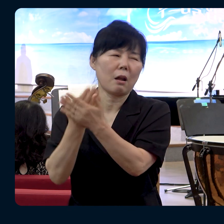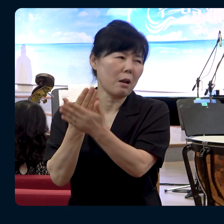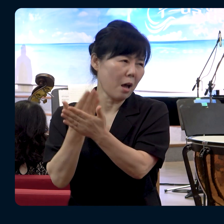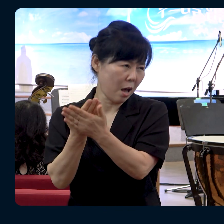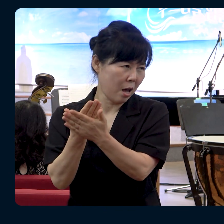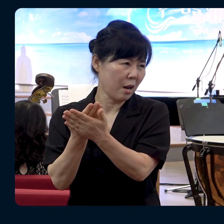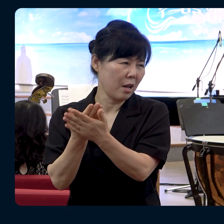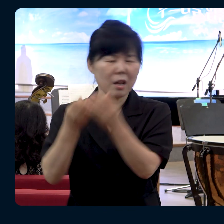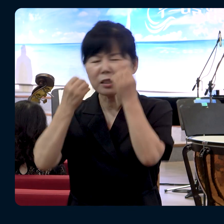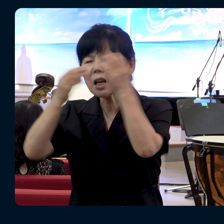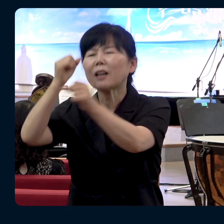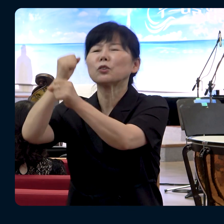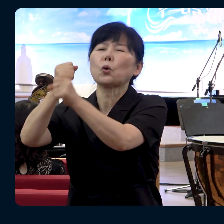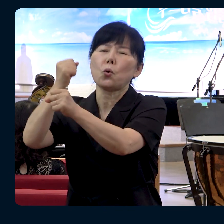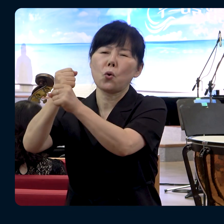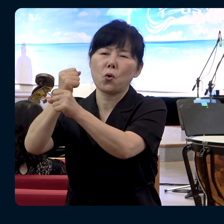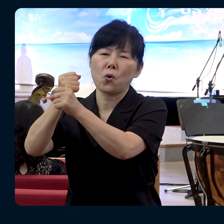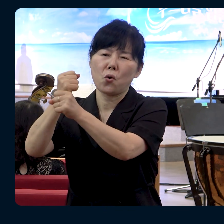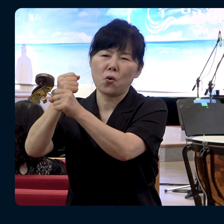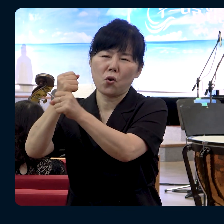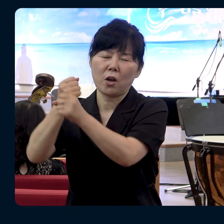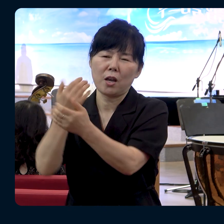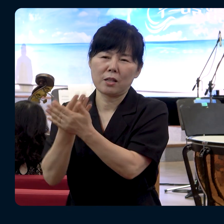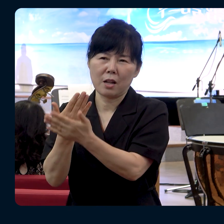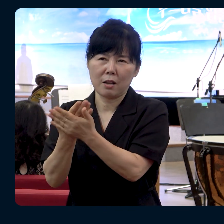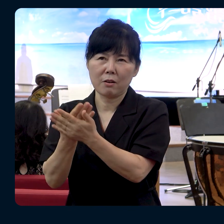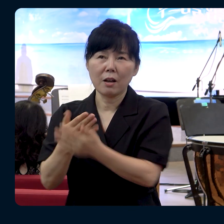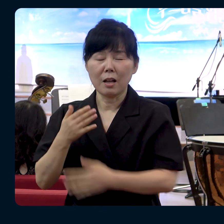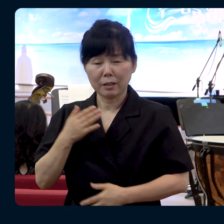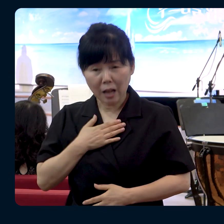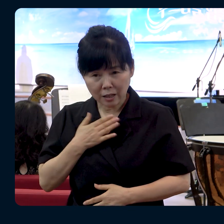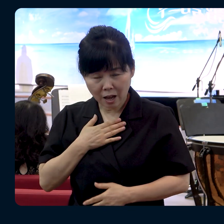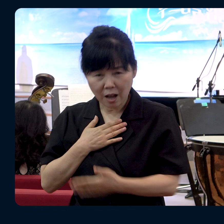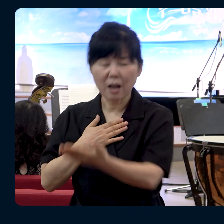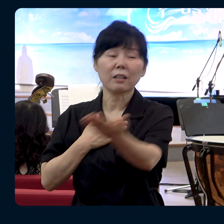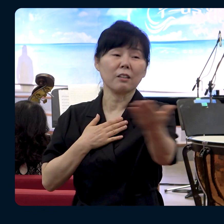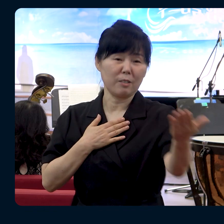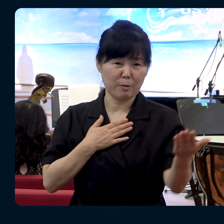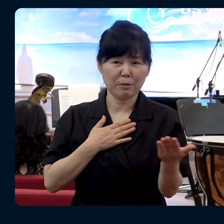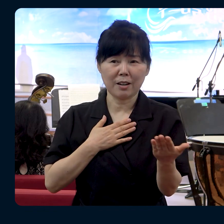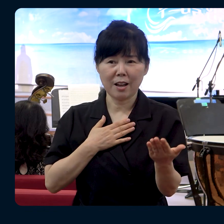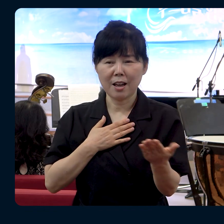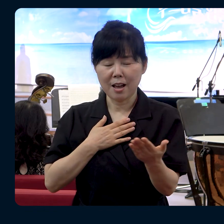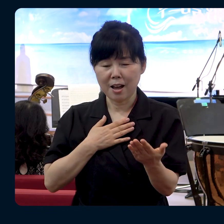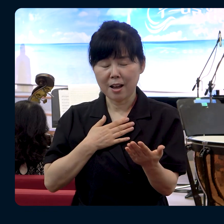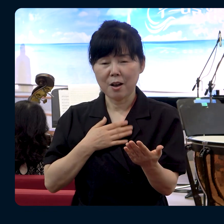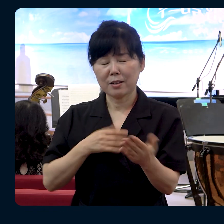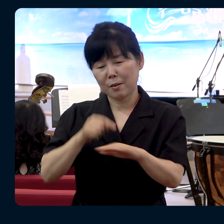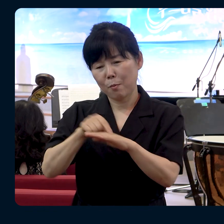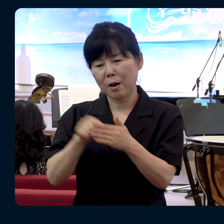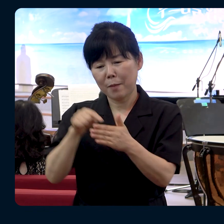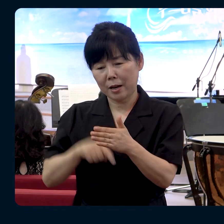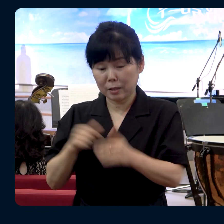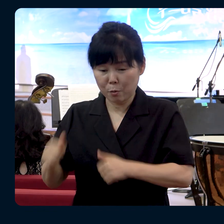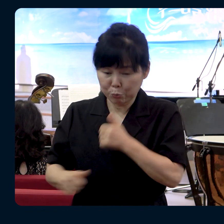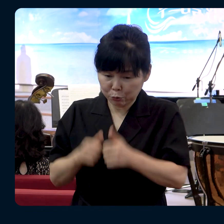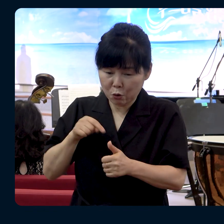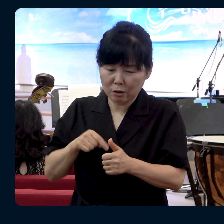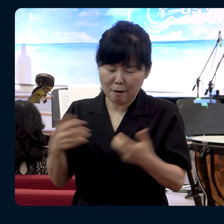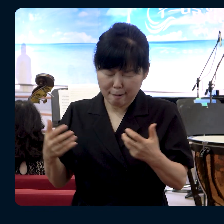주세요. 창조해 달라고. 설교를 하는 저나 듣는 여러분들이나 내 안에 분노가 가득해서